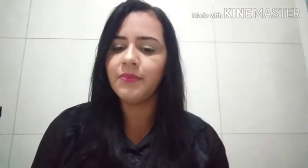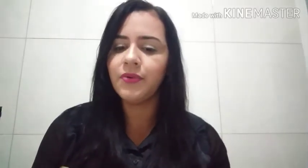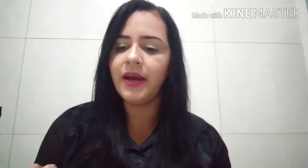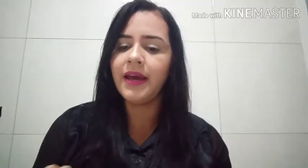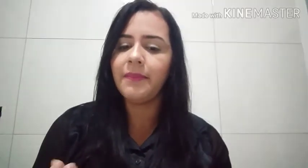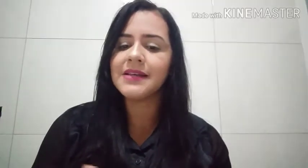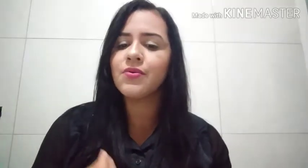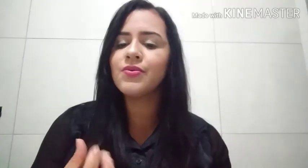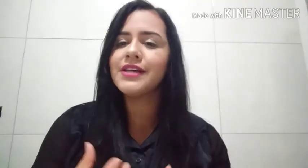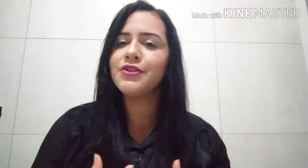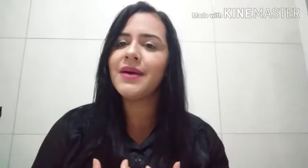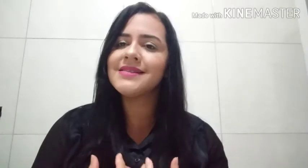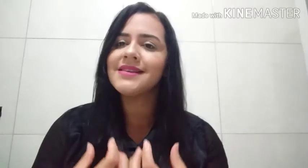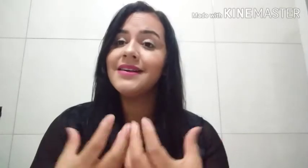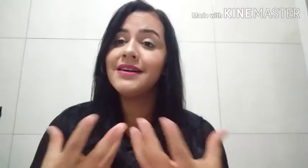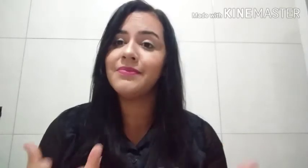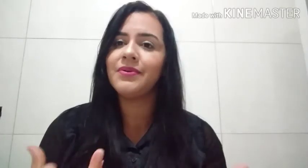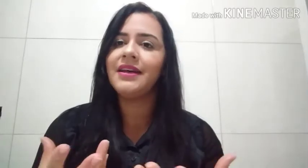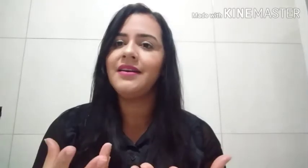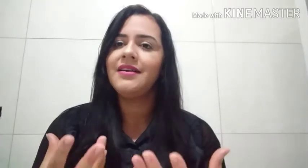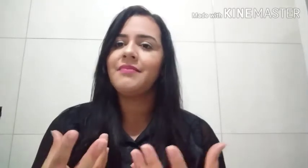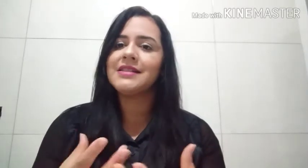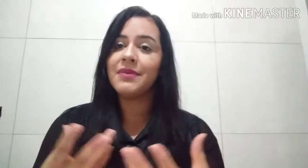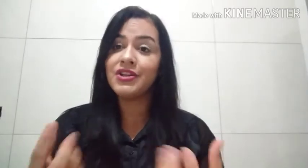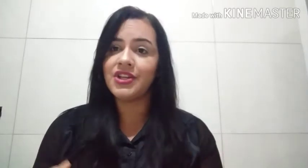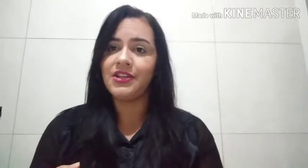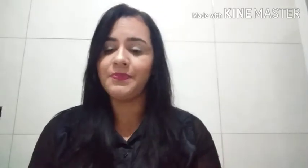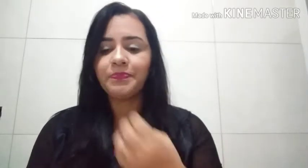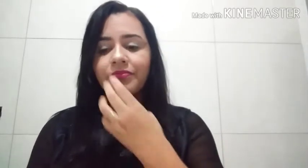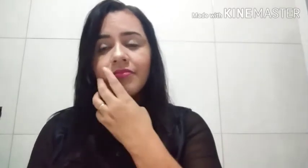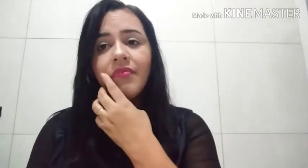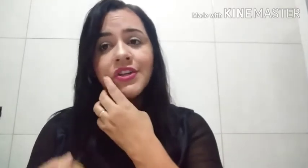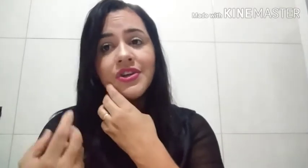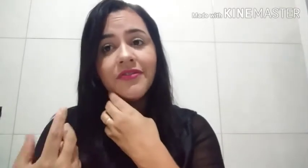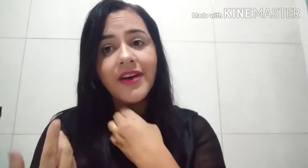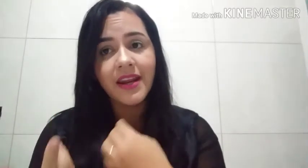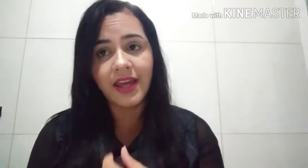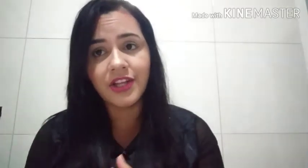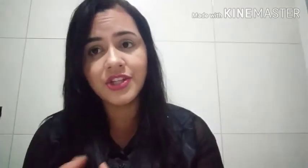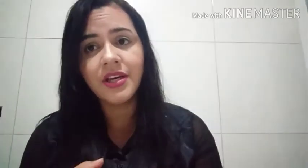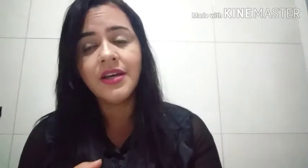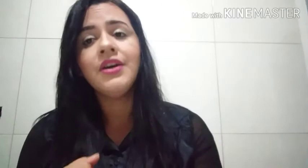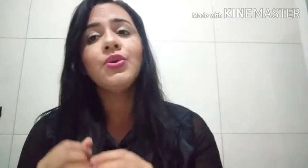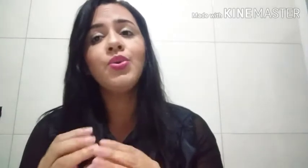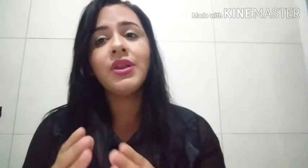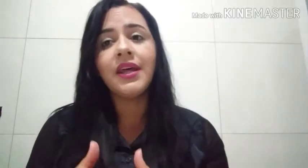o termo passa um conceito mais amplo, né? Mais abrangente, diferente do